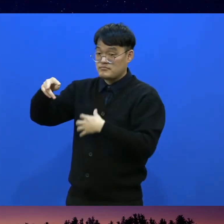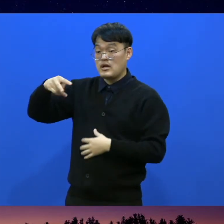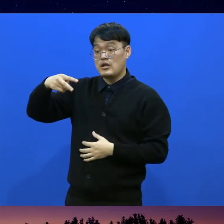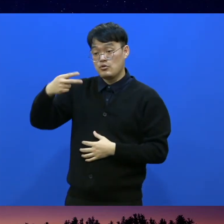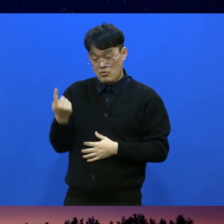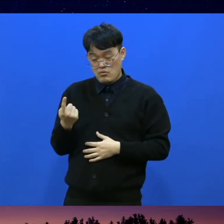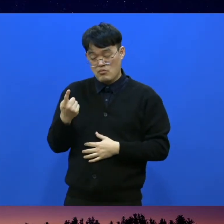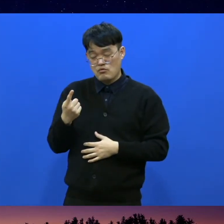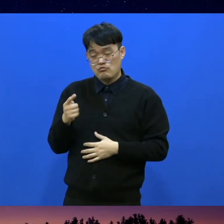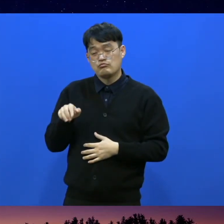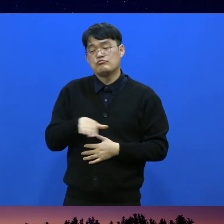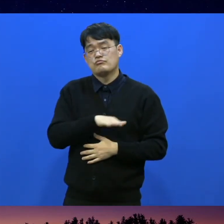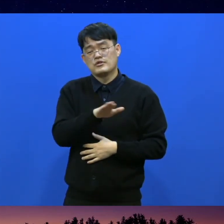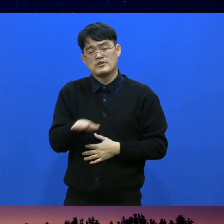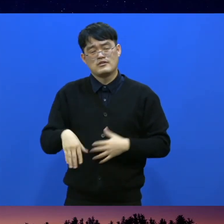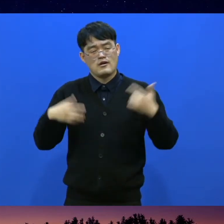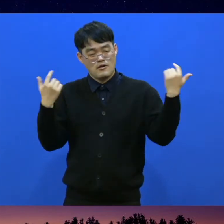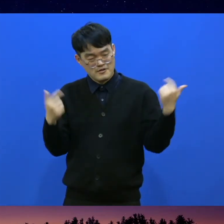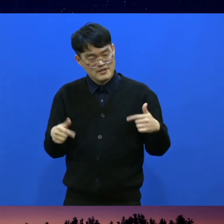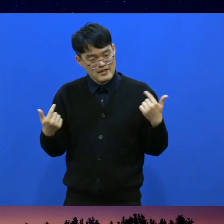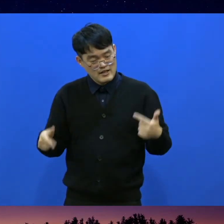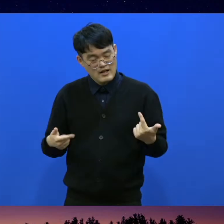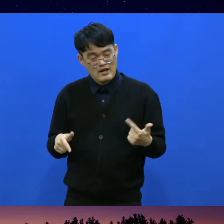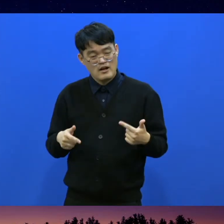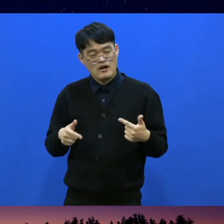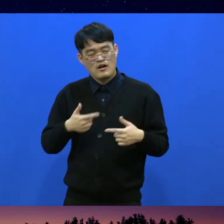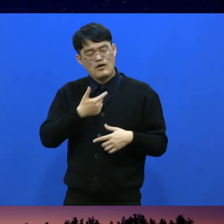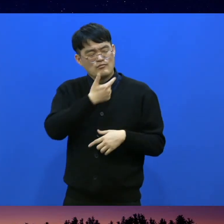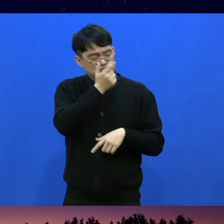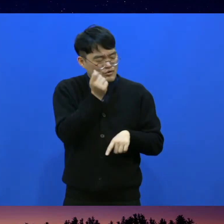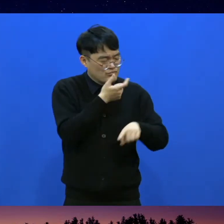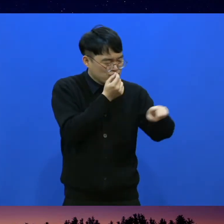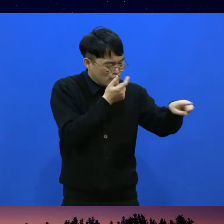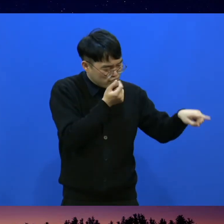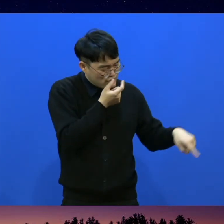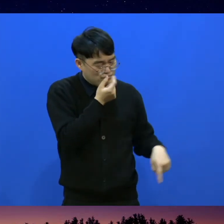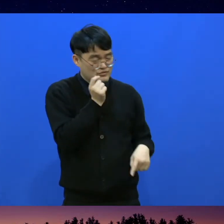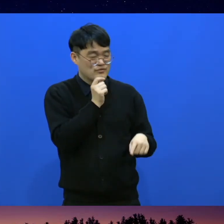우리는 언제나 결핍을 경험할 수밖에 없어요.